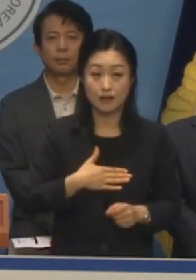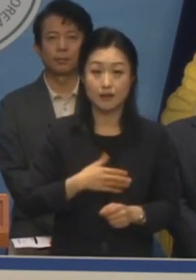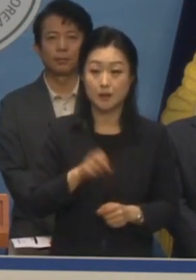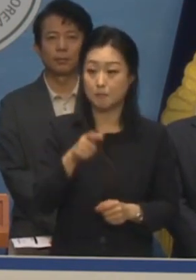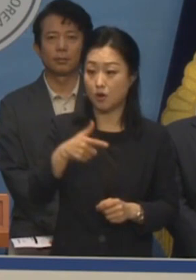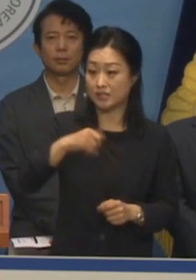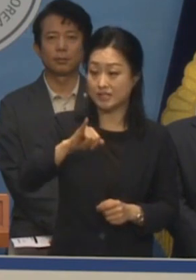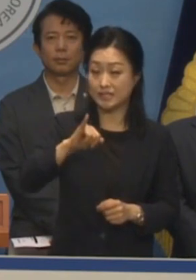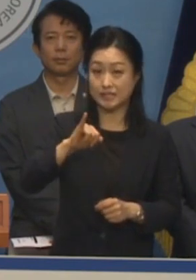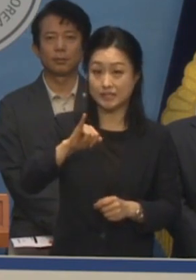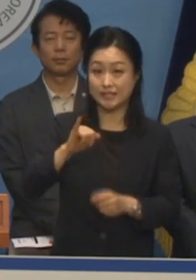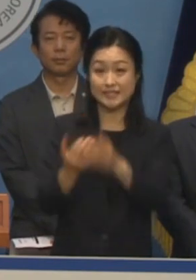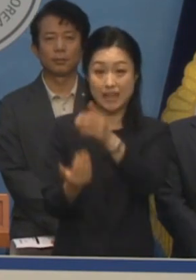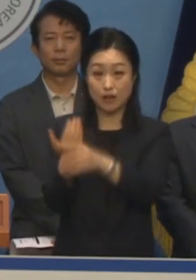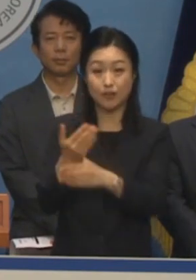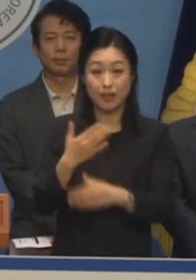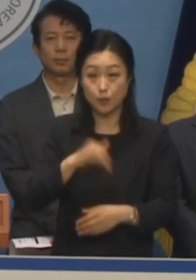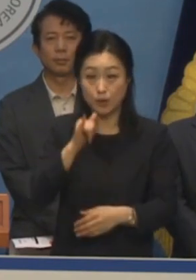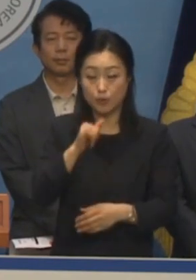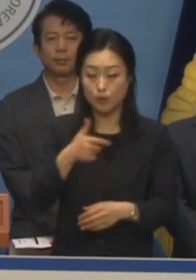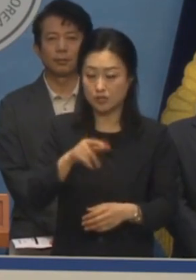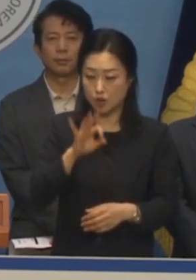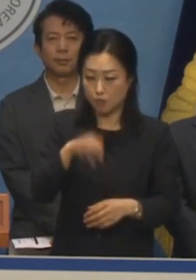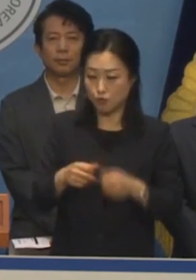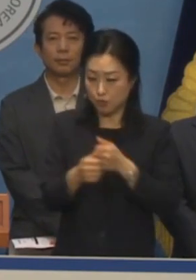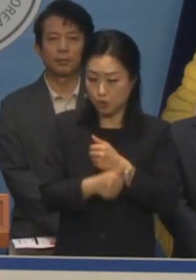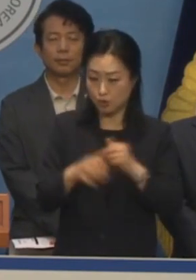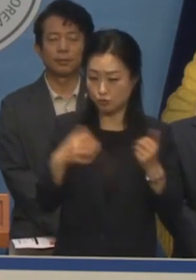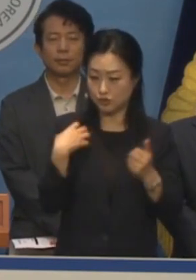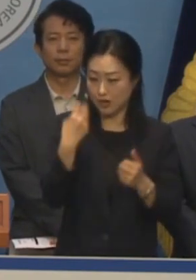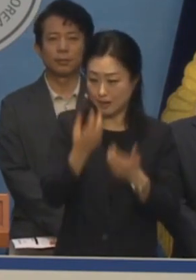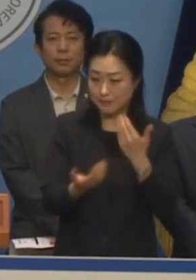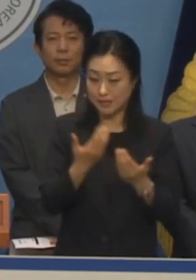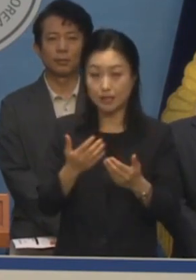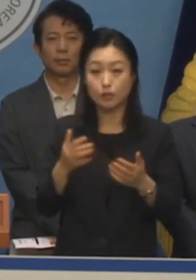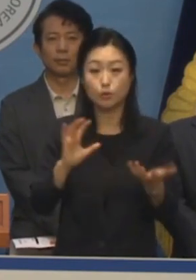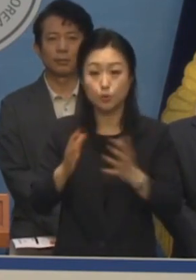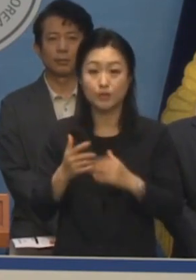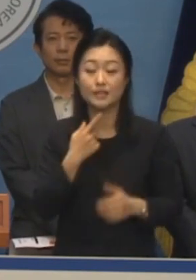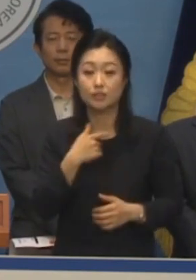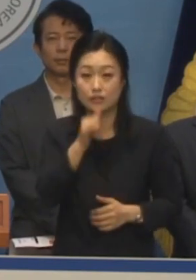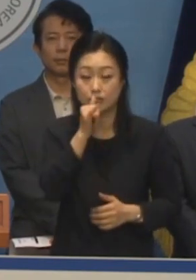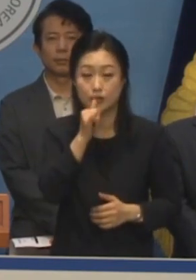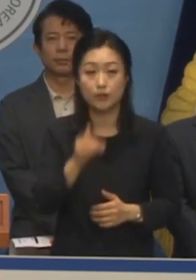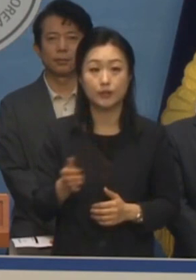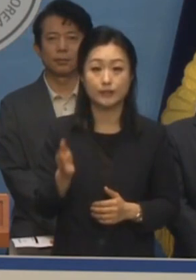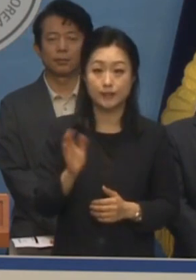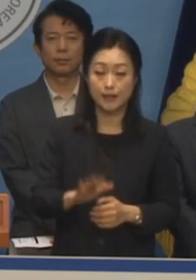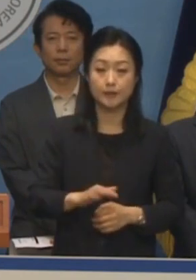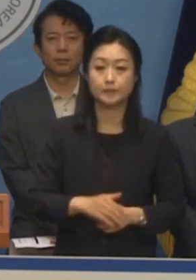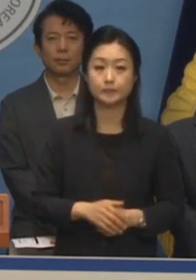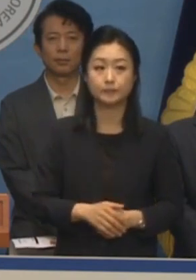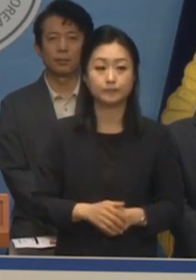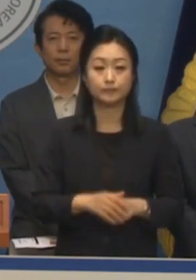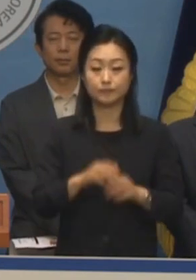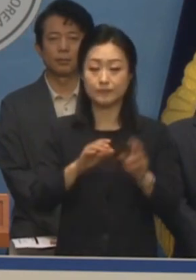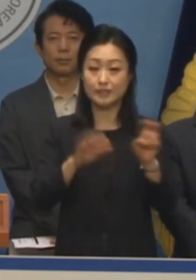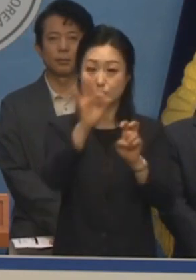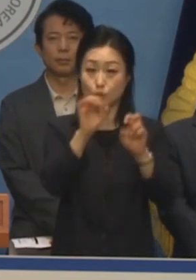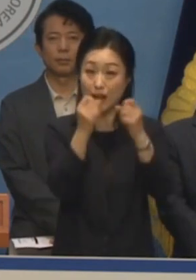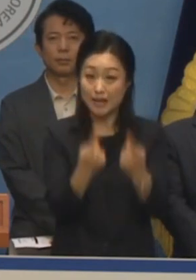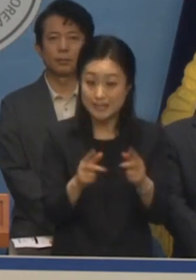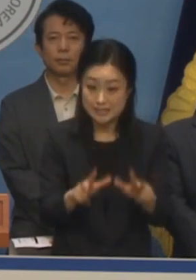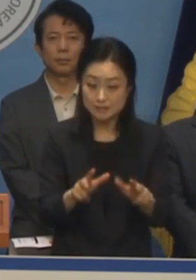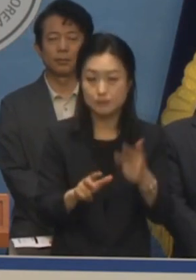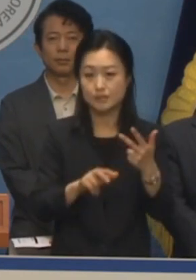사건 때 문제가 됐었고 그 당시 정무에서도 국정감사에도 논쟁을 했었던 주제입니다. 근데 비슷하게 그 당시에는 20% 할인율이지만